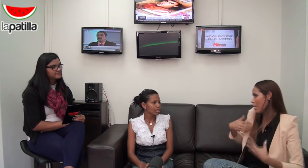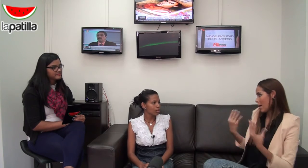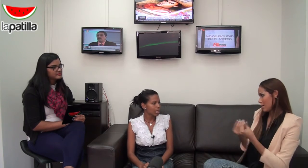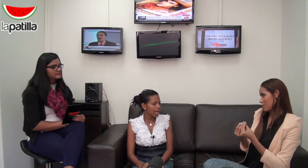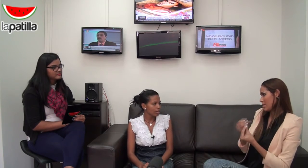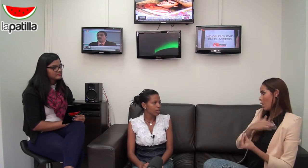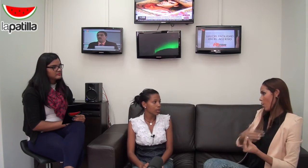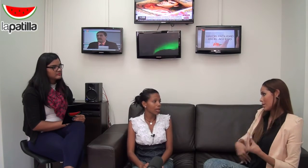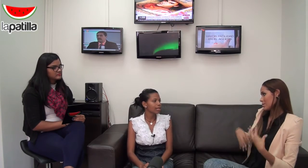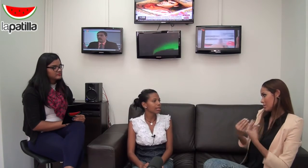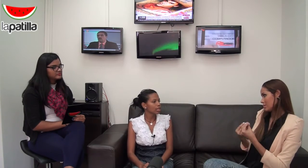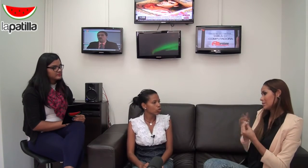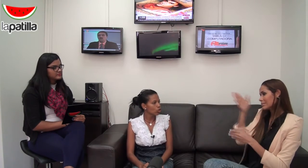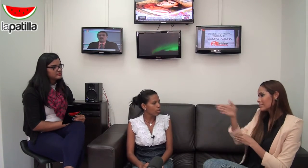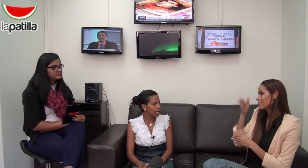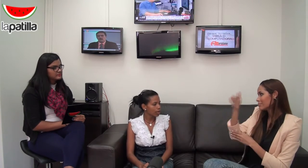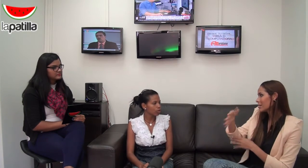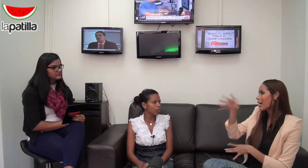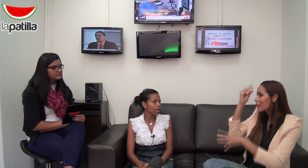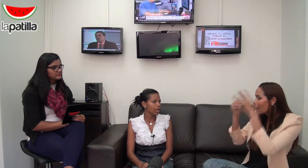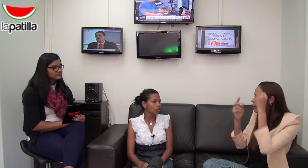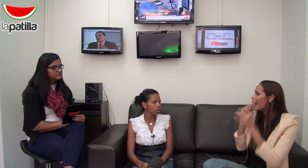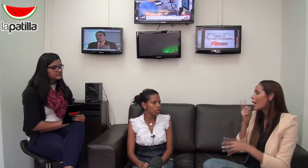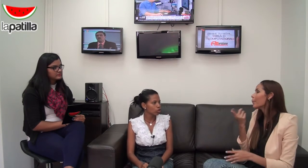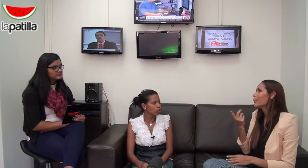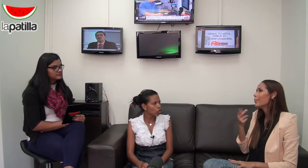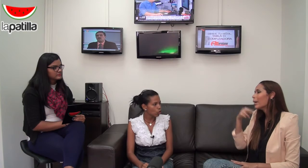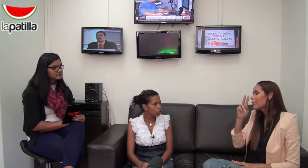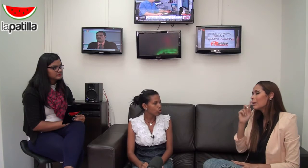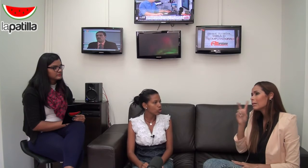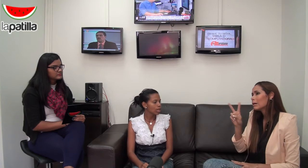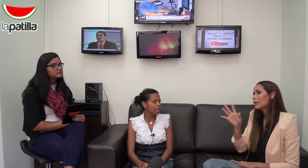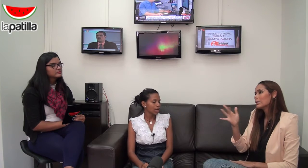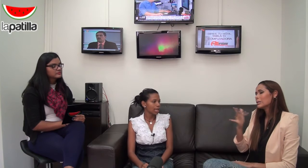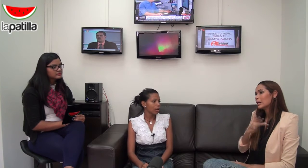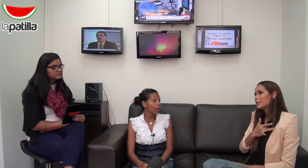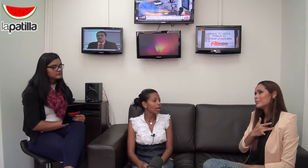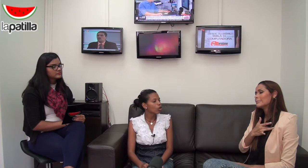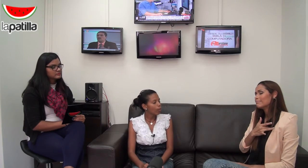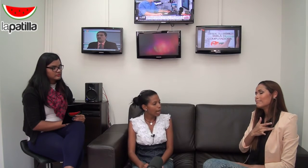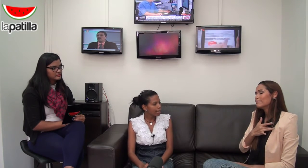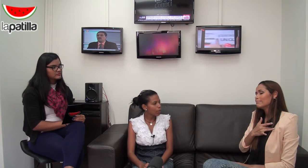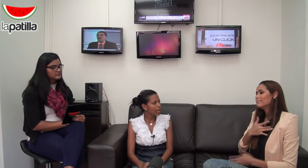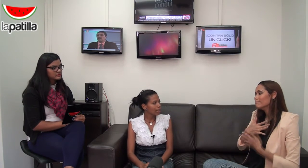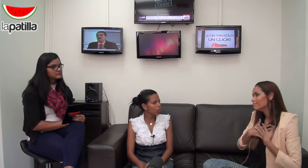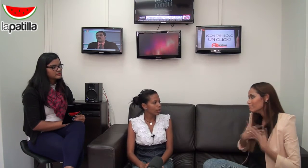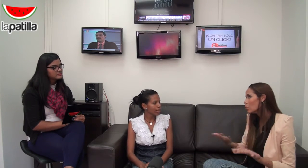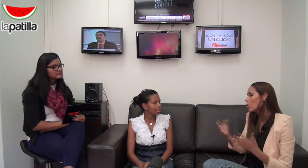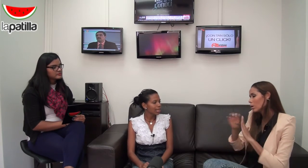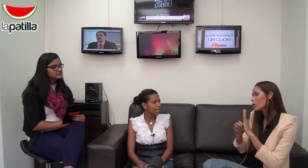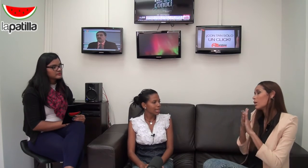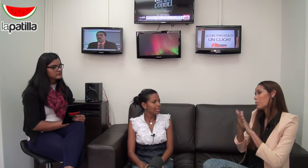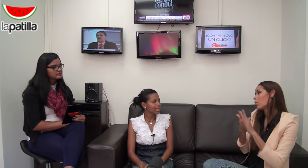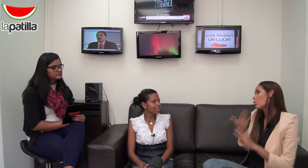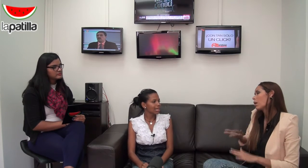seminarios, el tema de derechos humanos para los niños sordos, para los padres, para que puedan tener